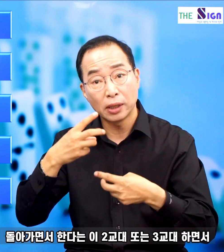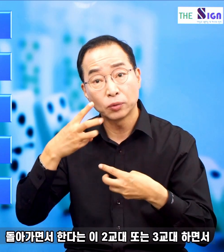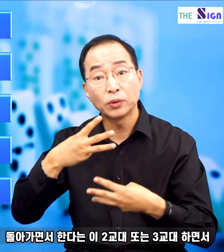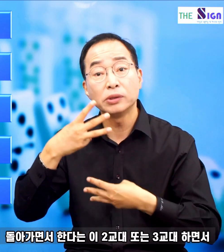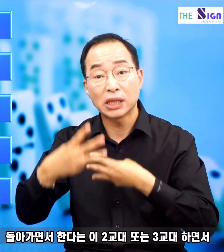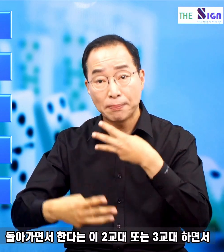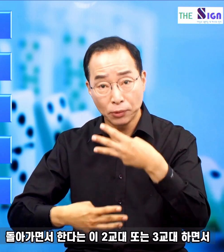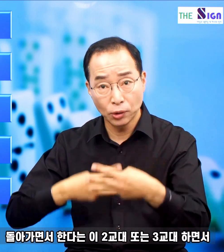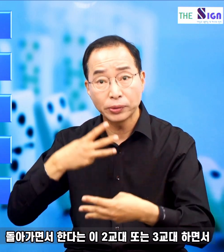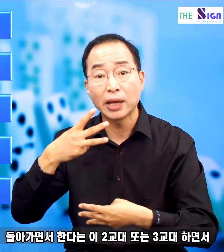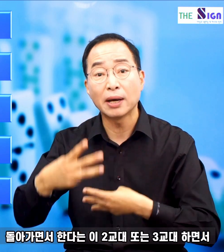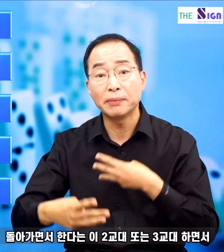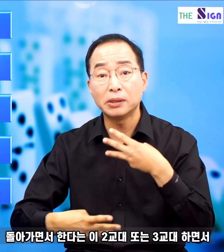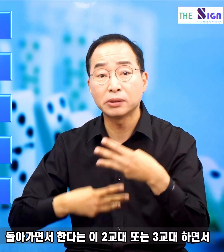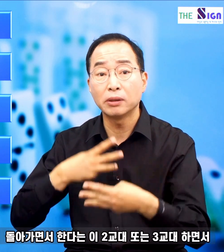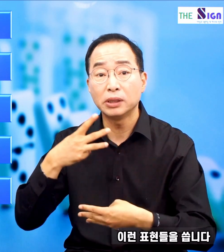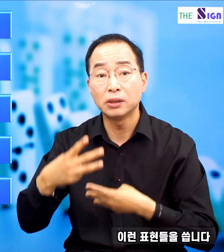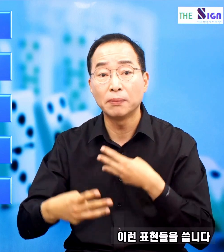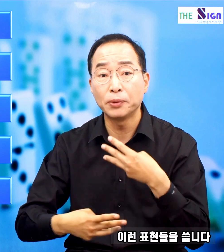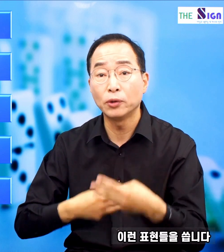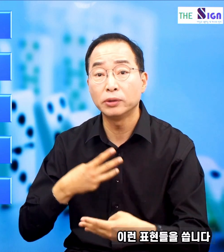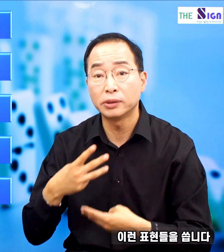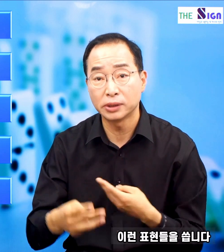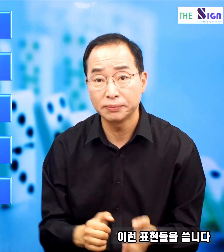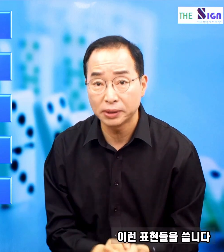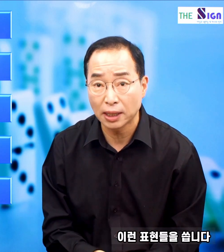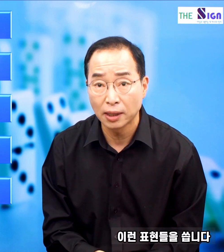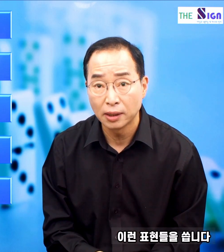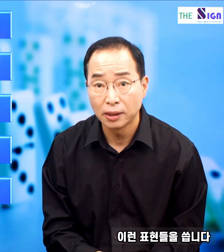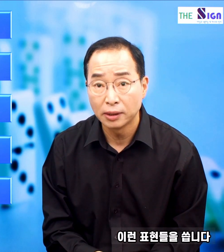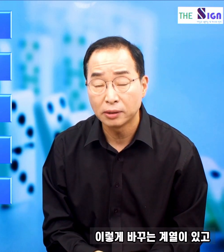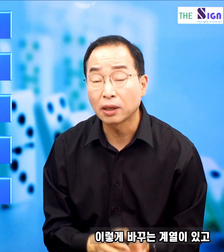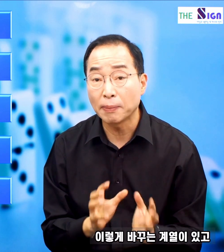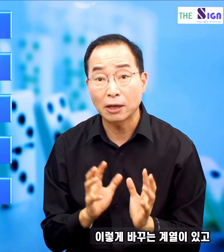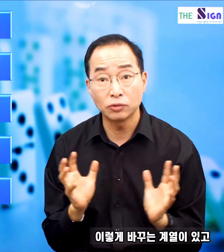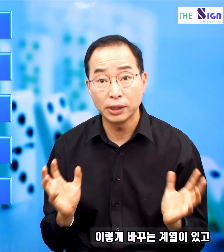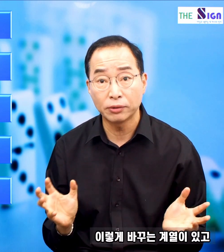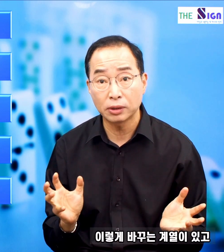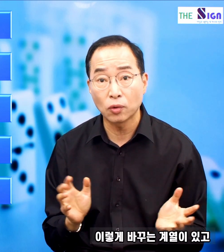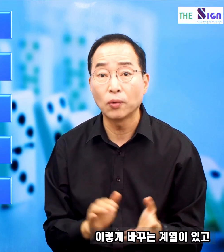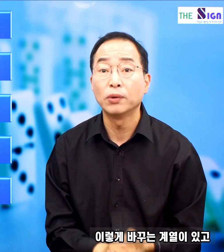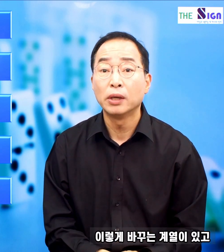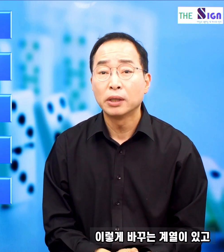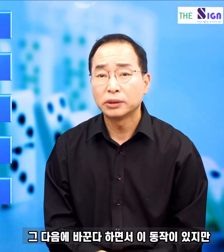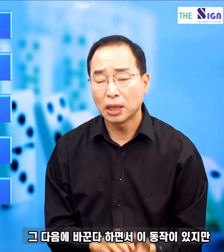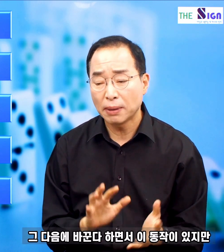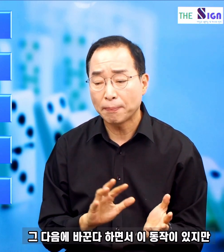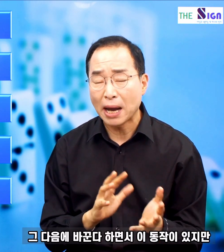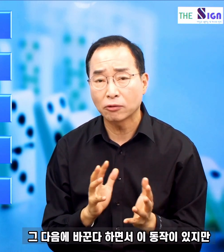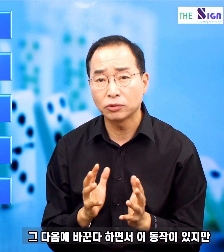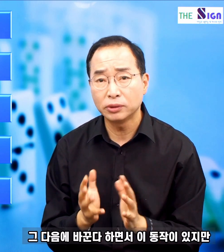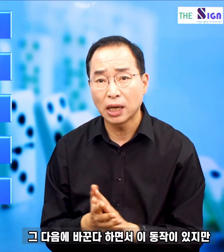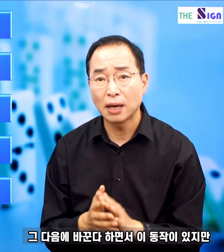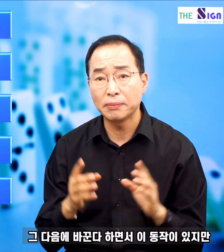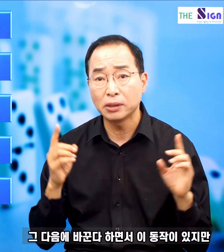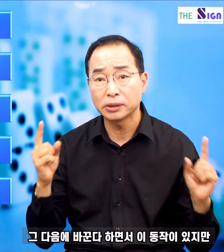또는 3교대 하면서 이런 표현들을 씁니다. 이렇게 바꾸는 계열이 있고, 그 다음에 바꾼다 하면서